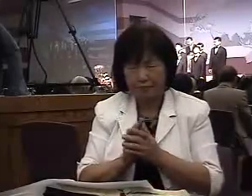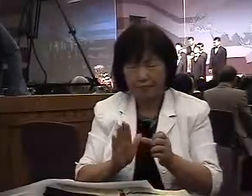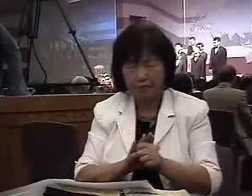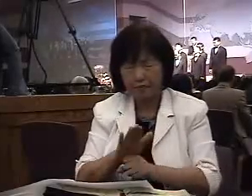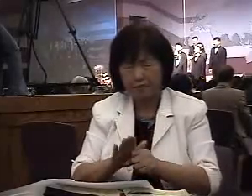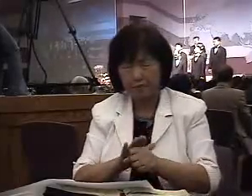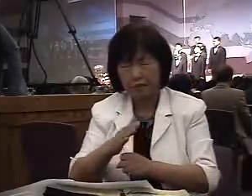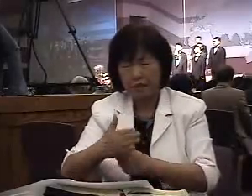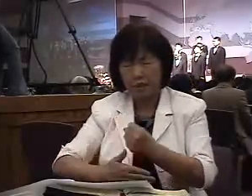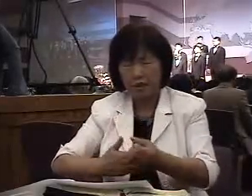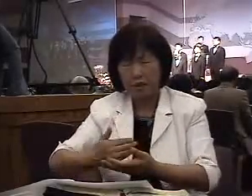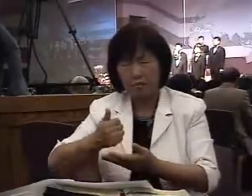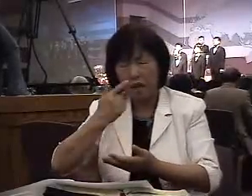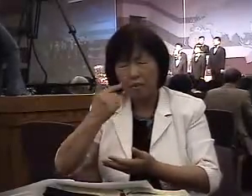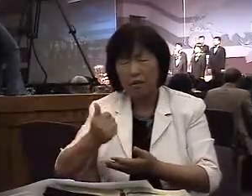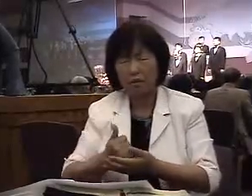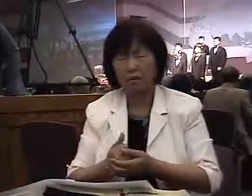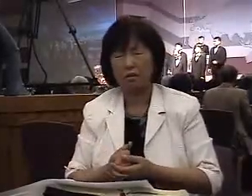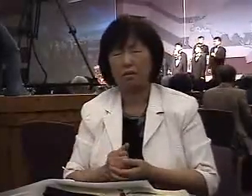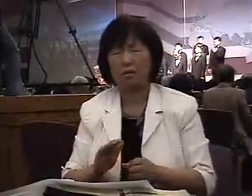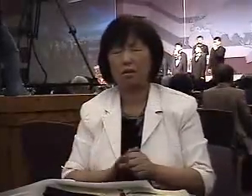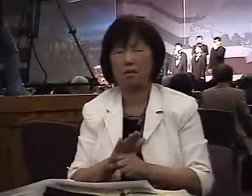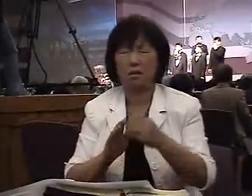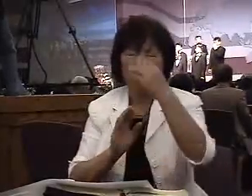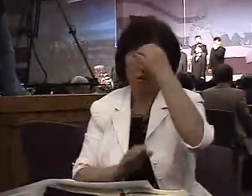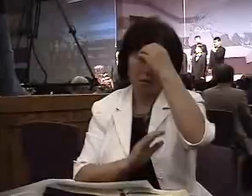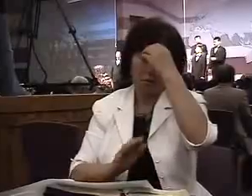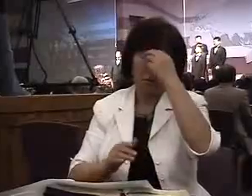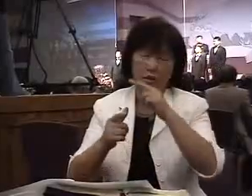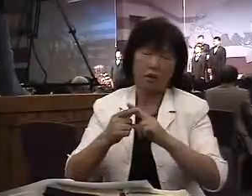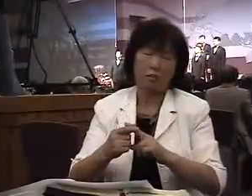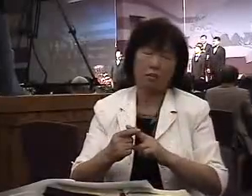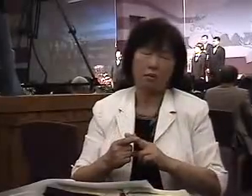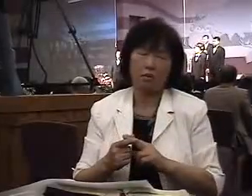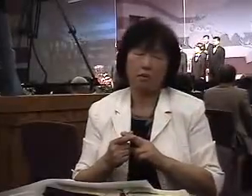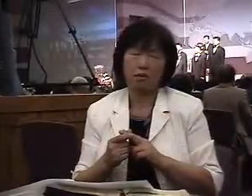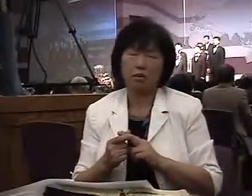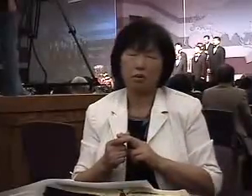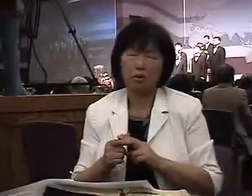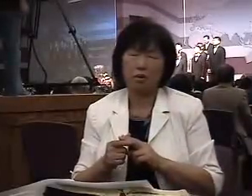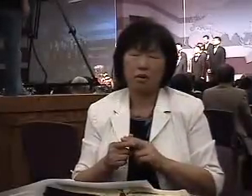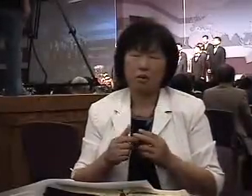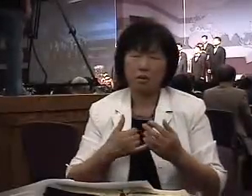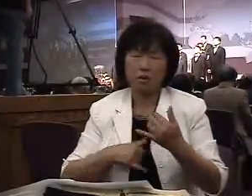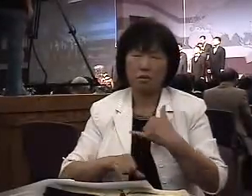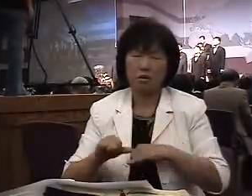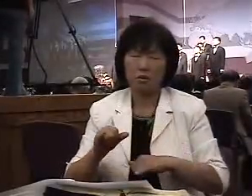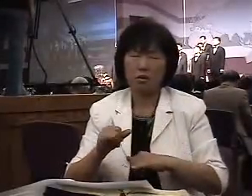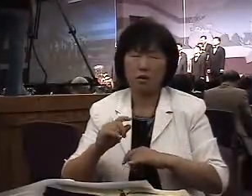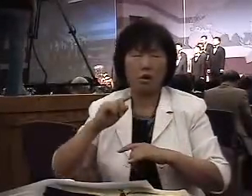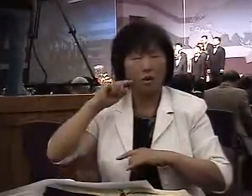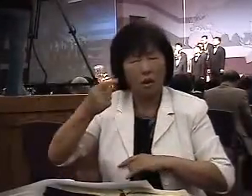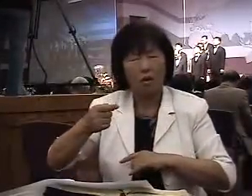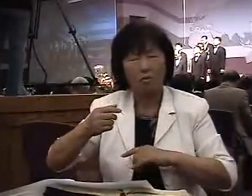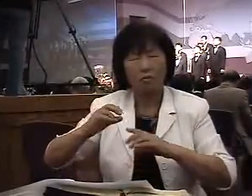사랑의 하나님 아버지, 우리 사랑하는 성도들과 함께 오늘 이 자녀들, 우리 다음